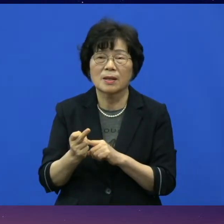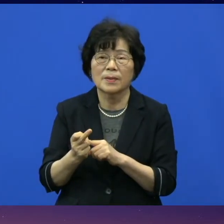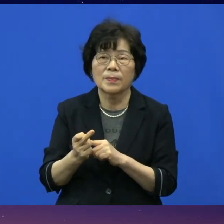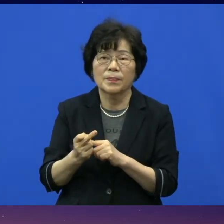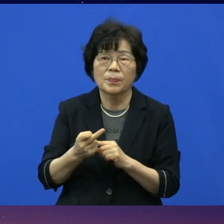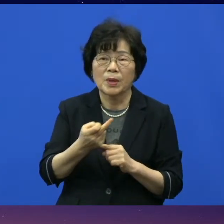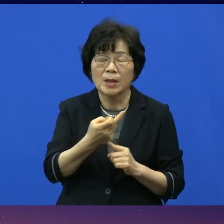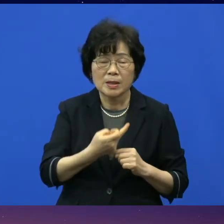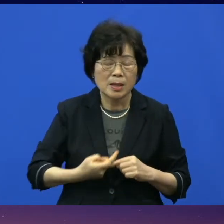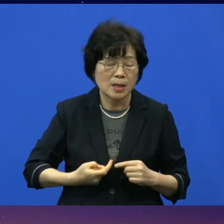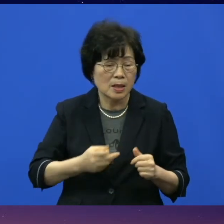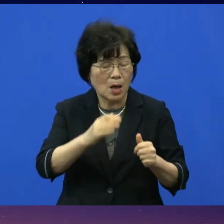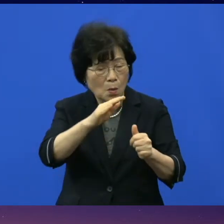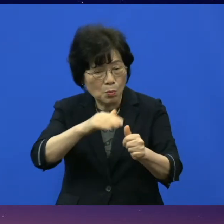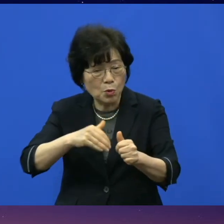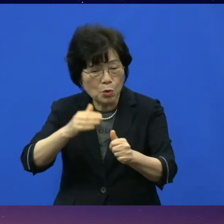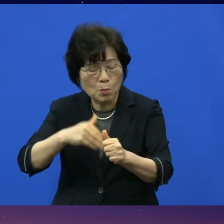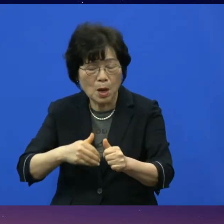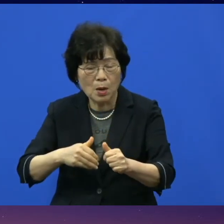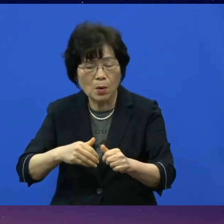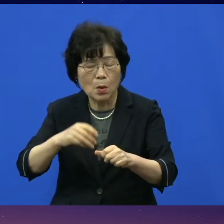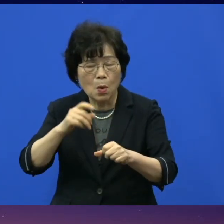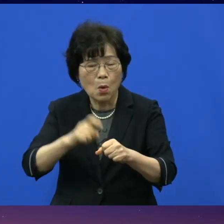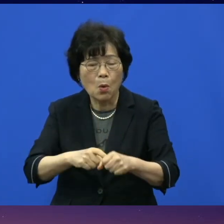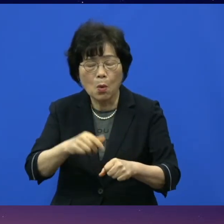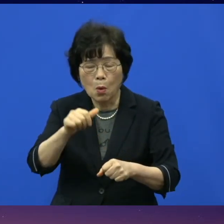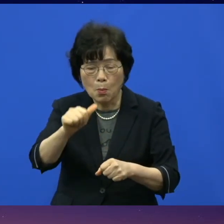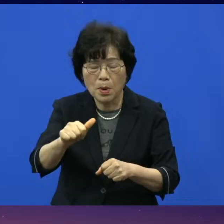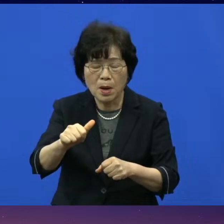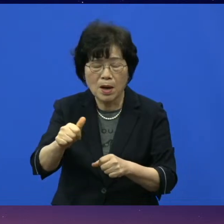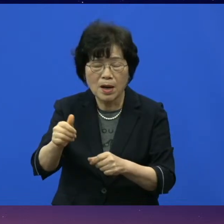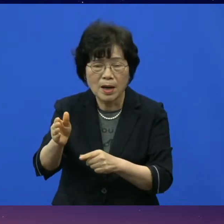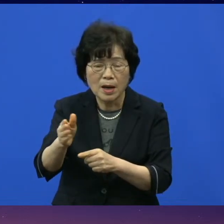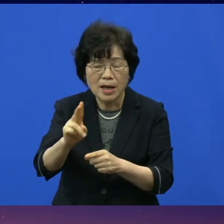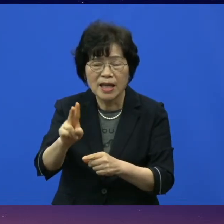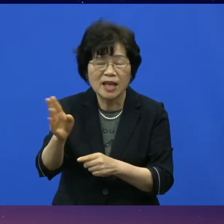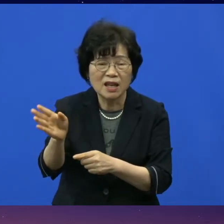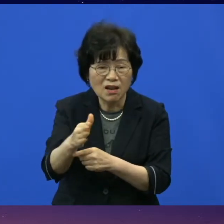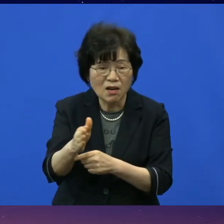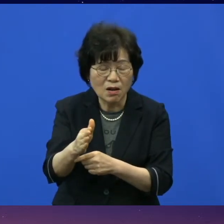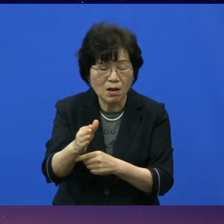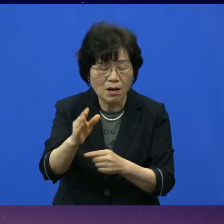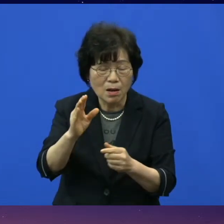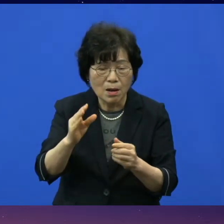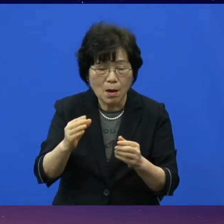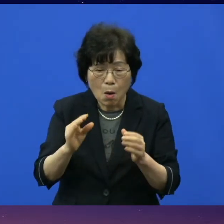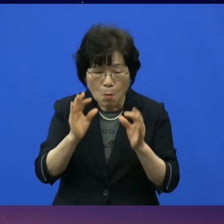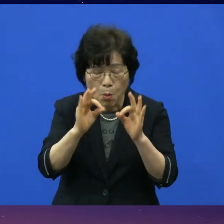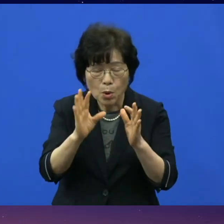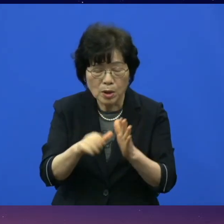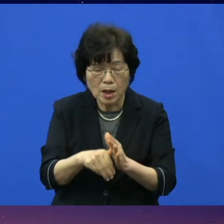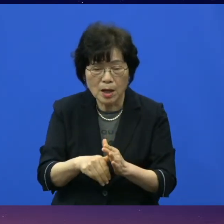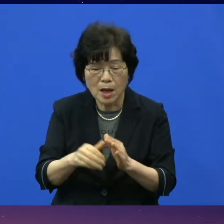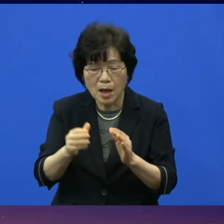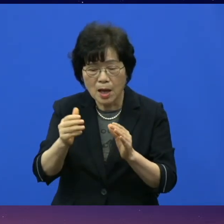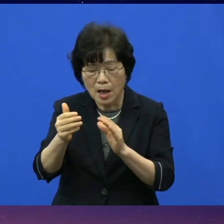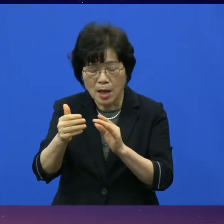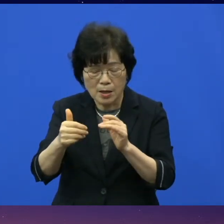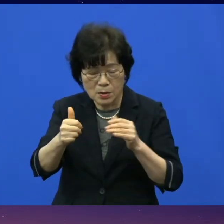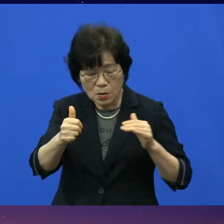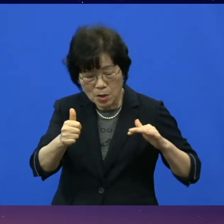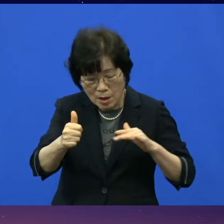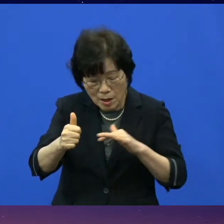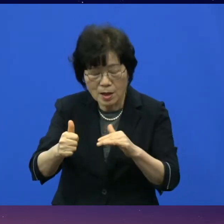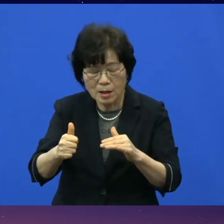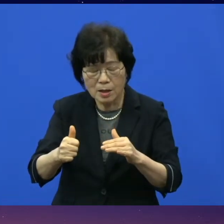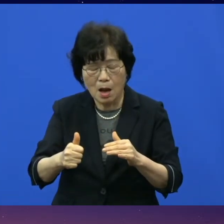제자로 막 부름을 받고 오병이어 사건이 일어나고 이럴 때는요, 막 자기들이 막 금그릇이 된 줄 알아. 이제 예수님이 따라다니까 이제 막 수지 받는